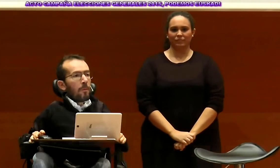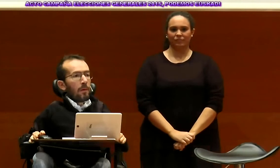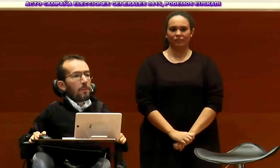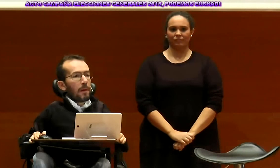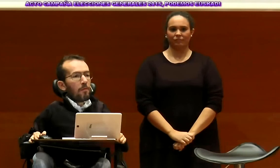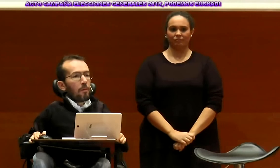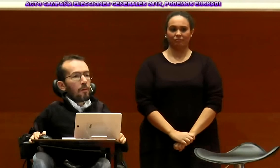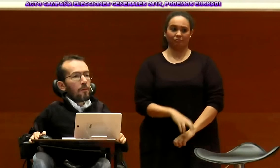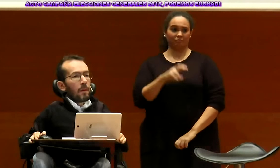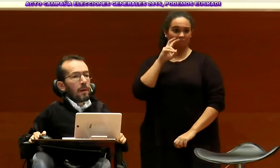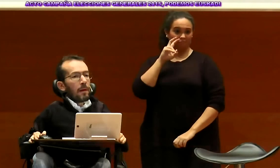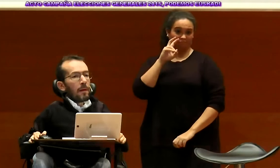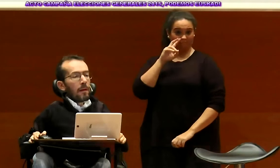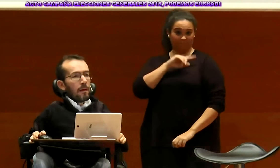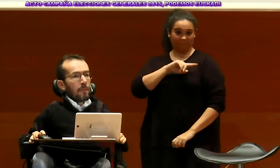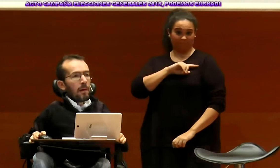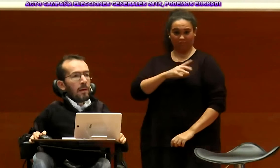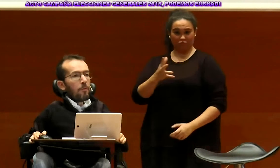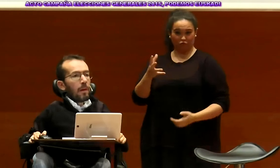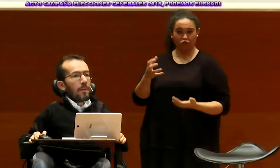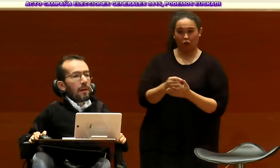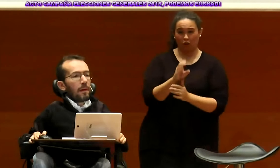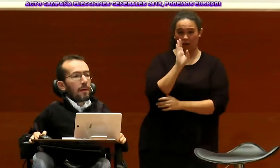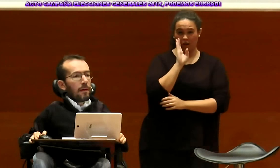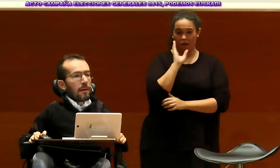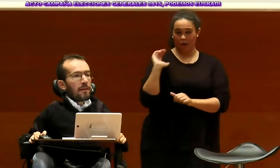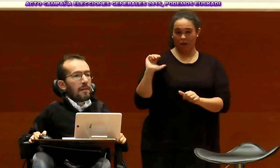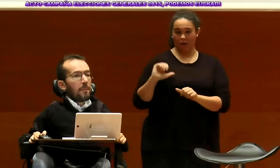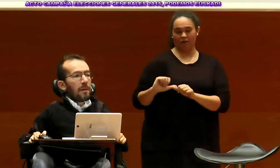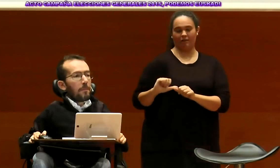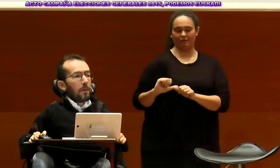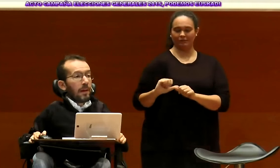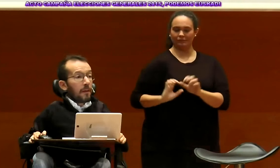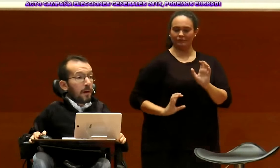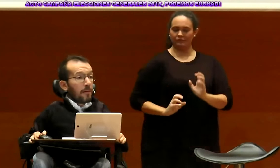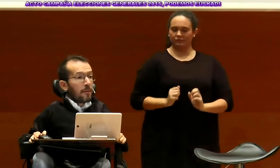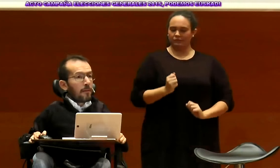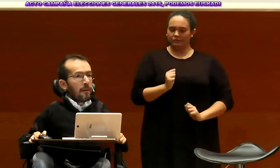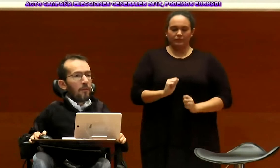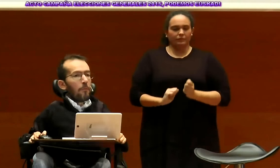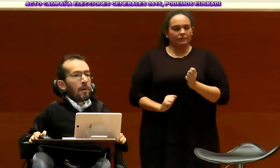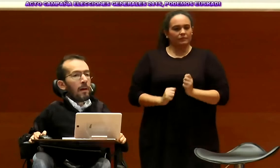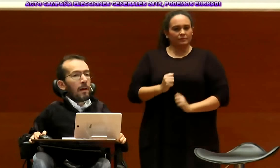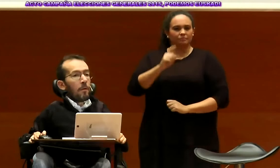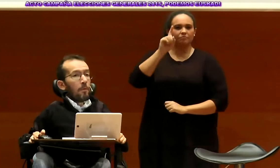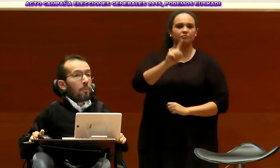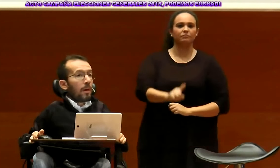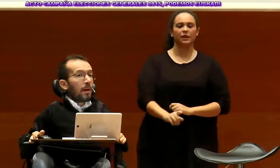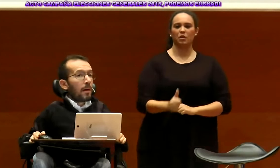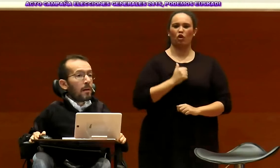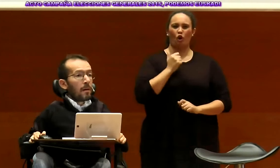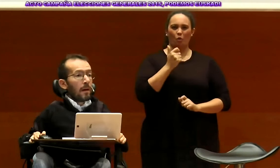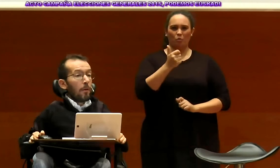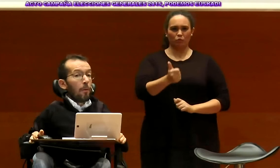Como podéis ver, todo eso me retuerce las tripas, pero es que además es una